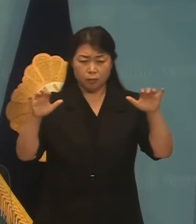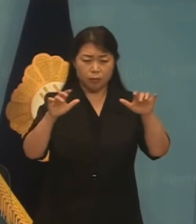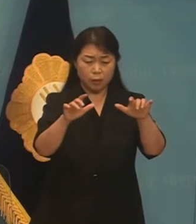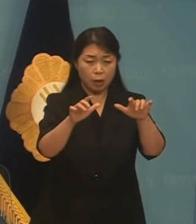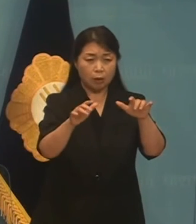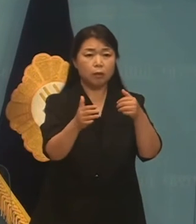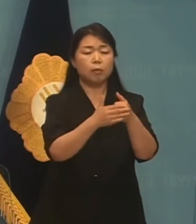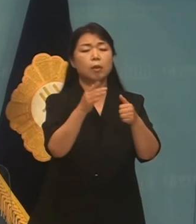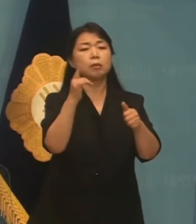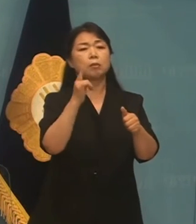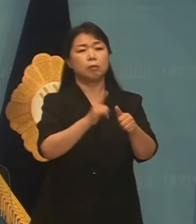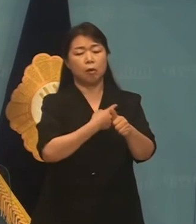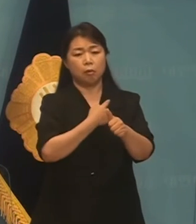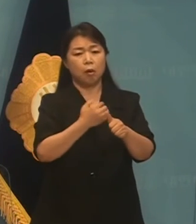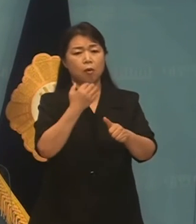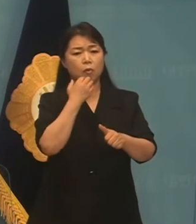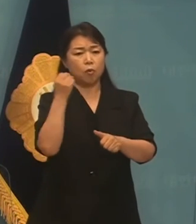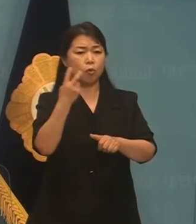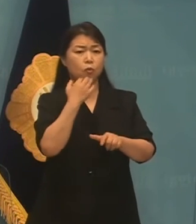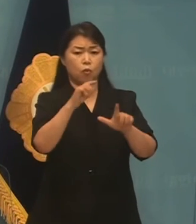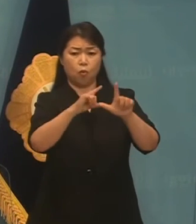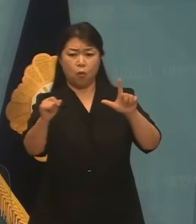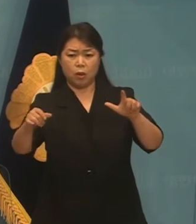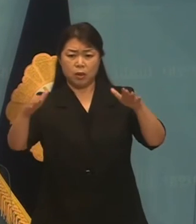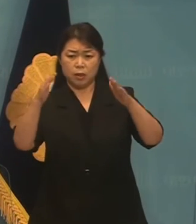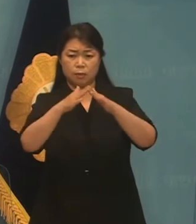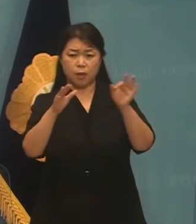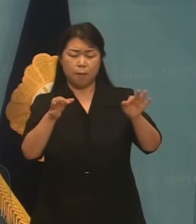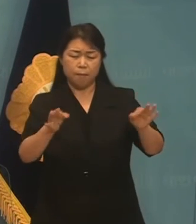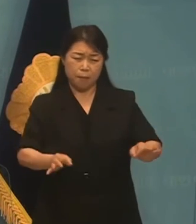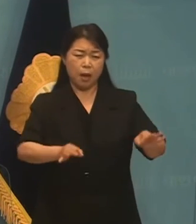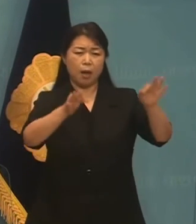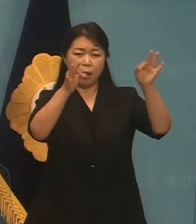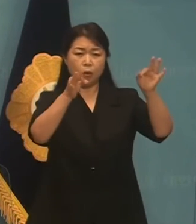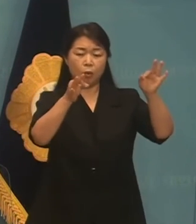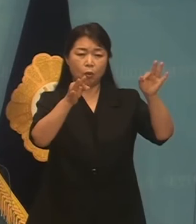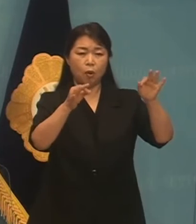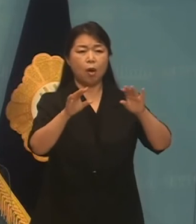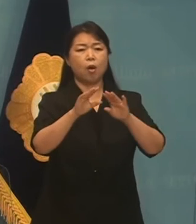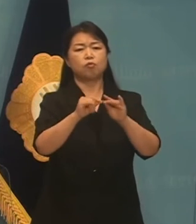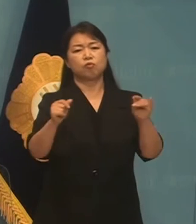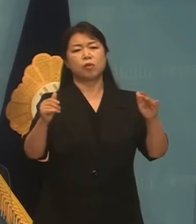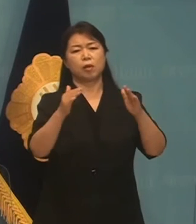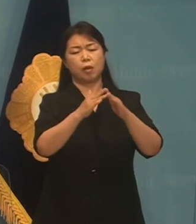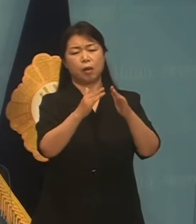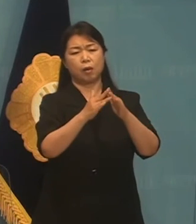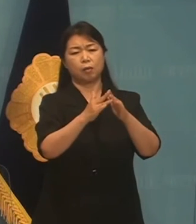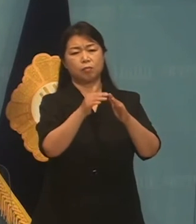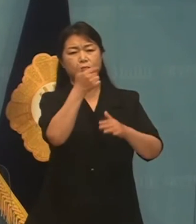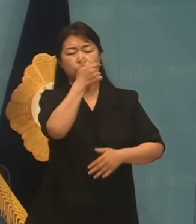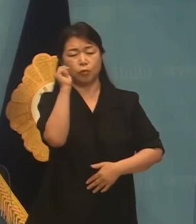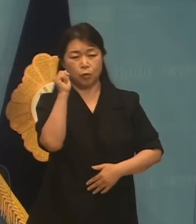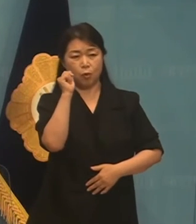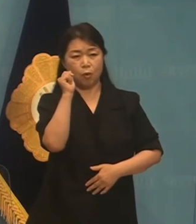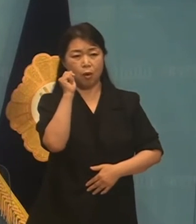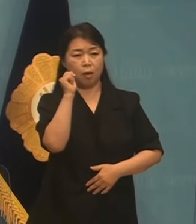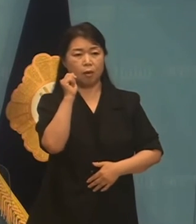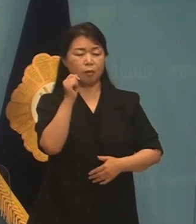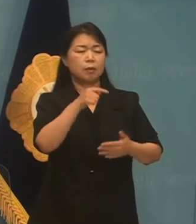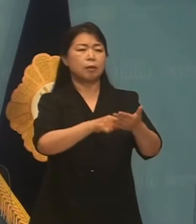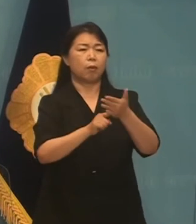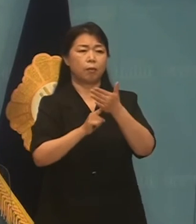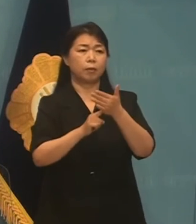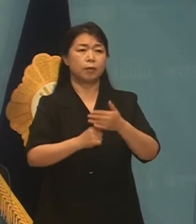한 서울과 수도권의 집값은 폭등하면서 주택 부족 현상이 지속될